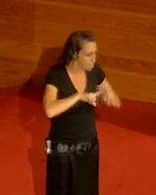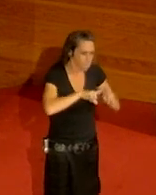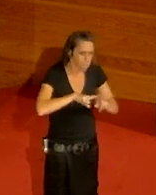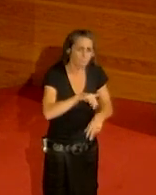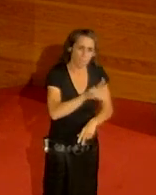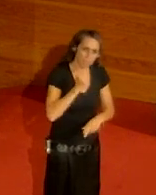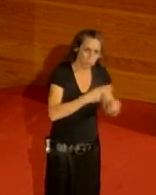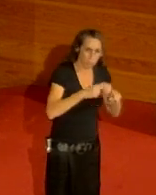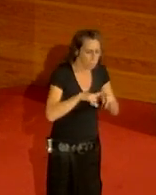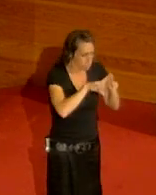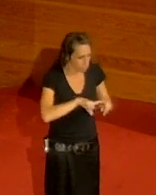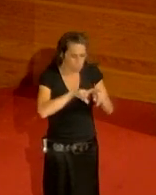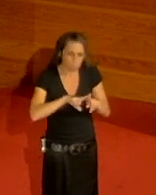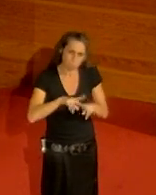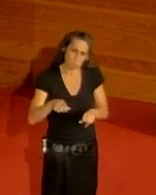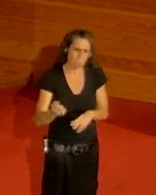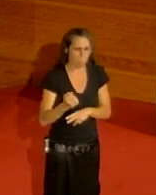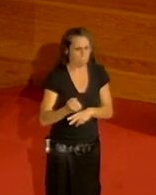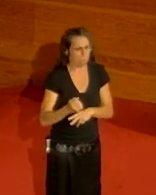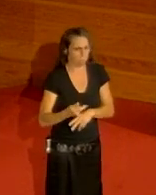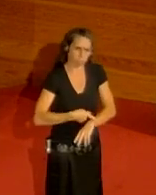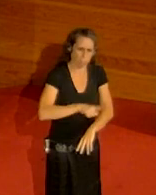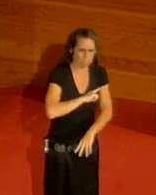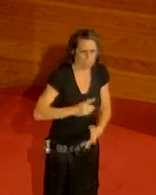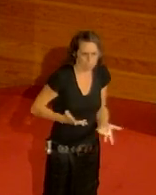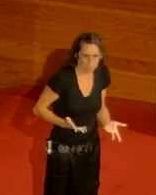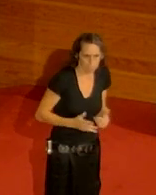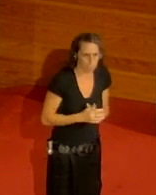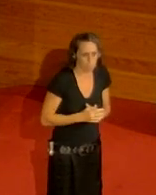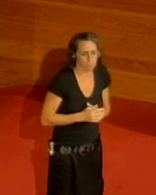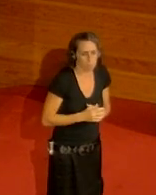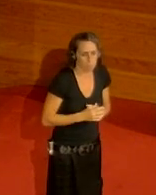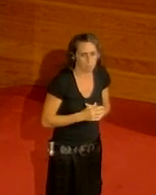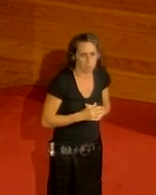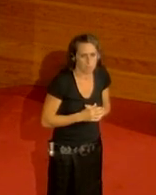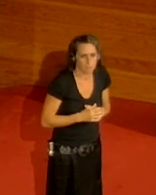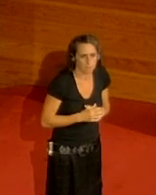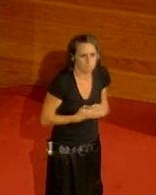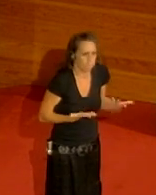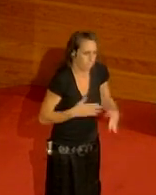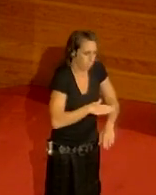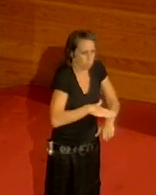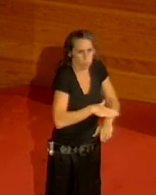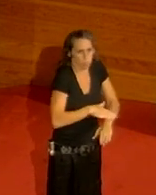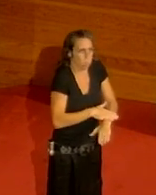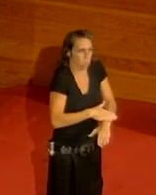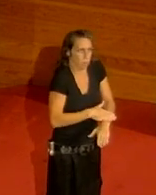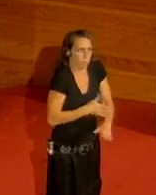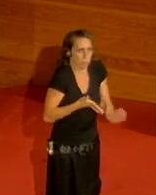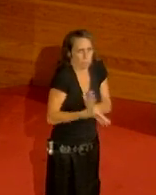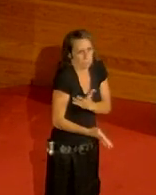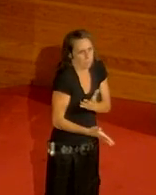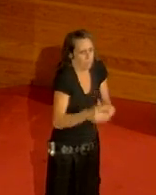decisiones políticas porque al final ellos defienden que ellos o como gobierno tienen el mandato que les ha dado la gente